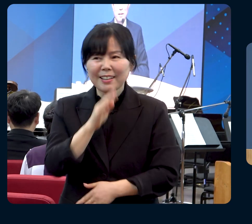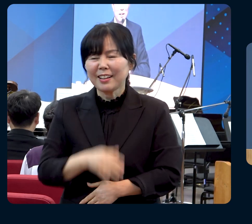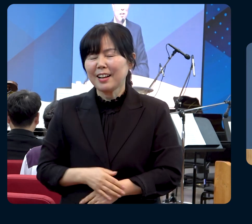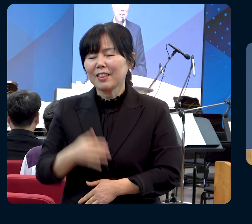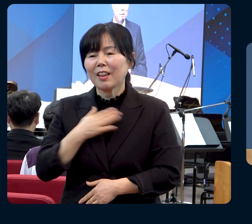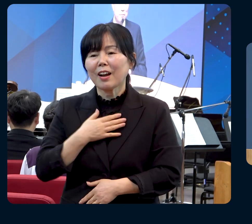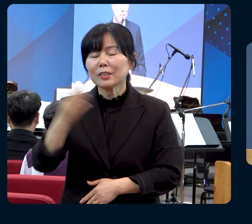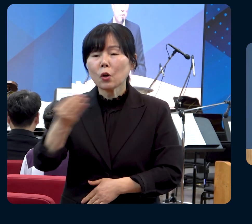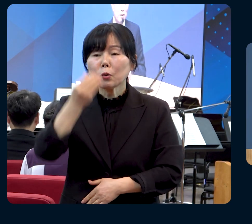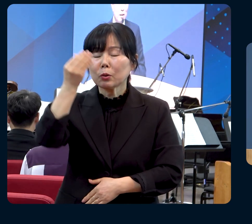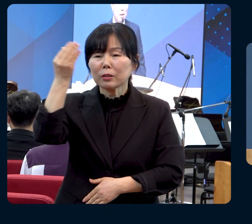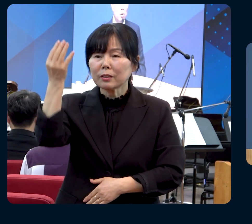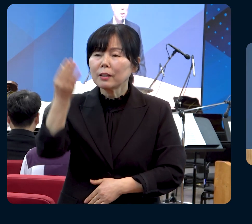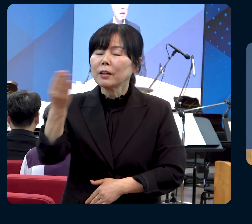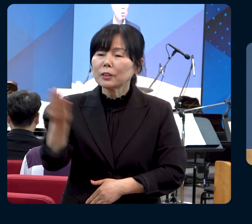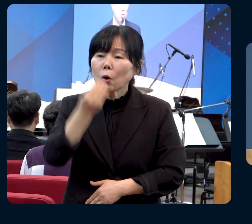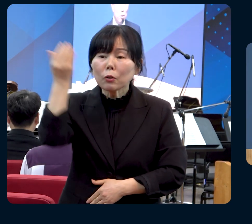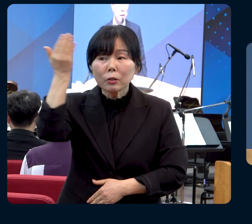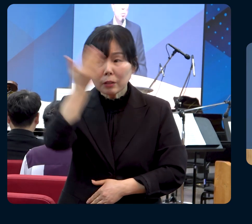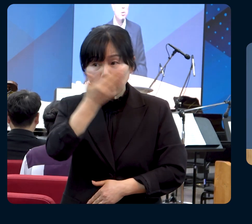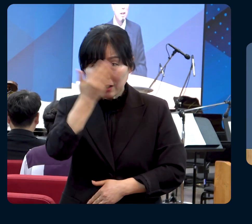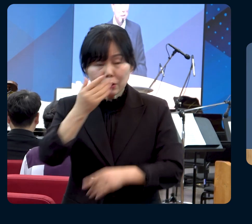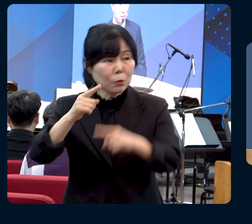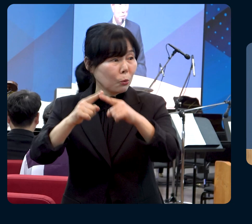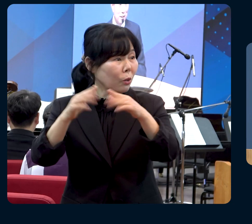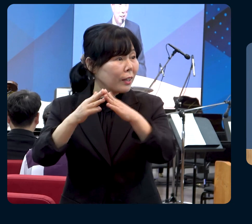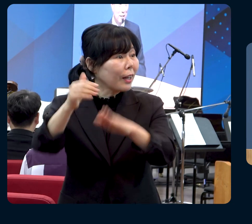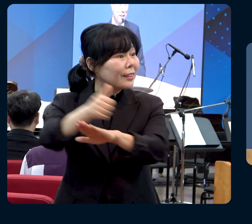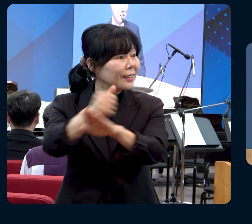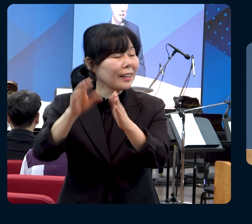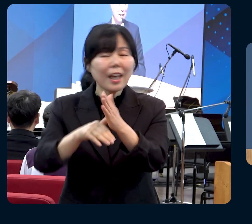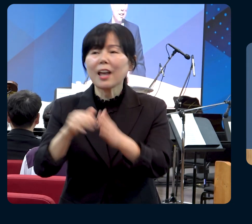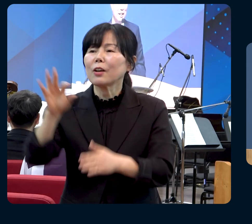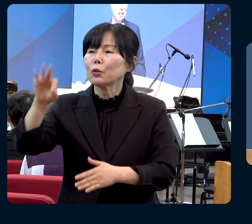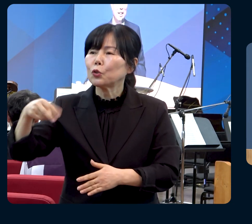목사님을 만난 거예요. 그리고 장로교회 와서 목사가 됐습니다.